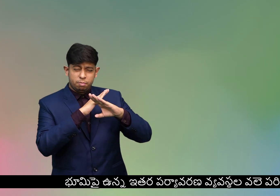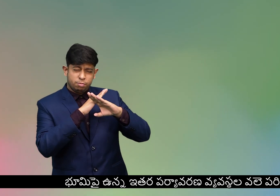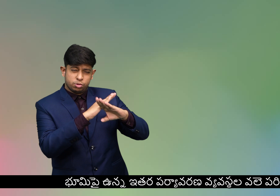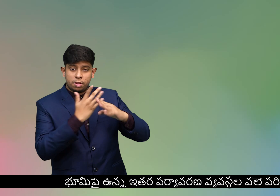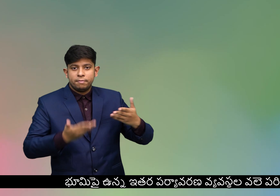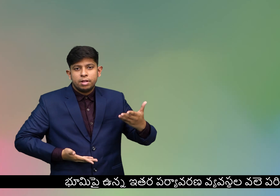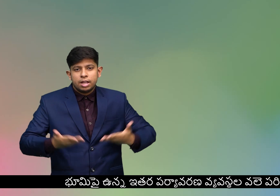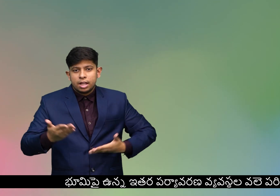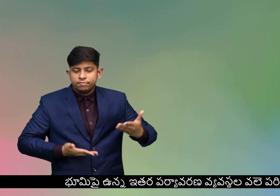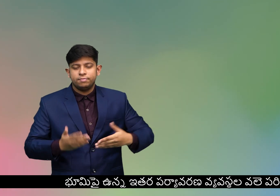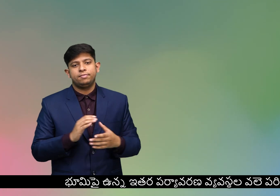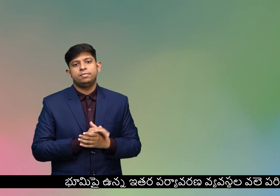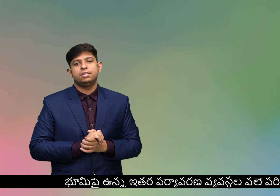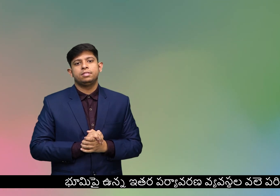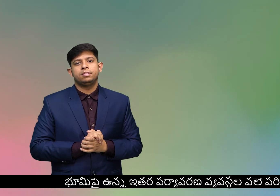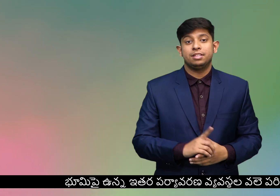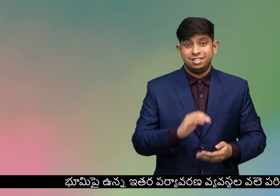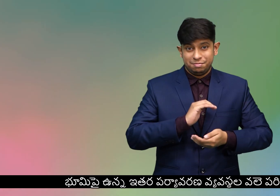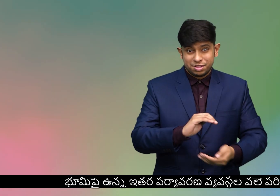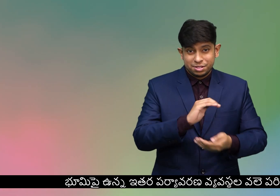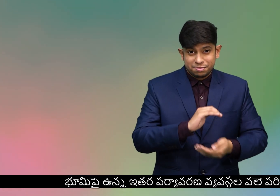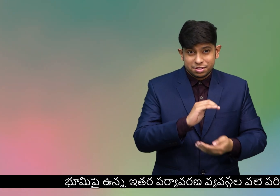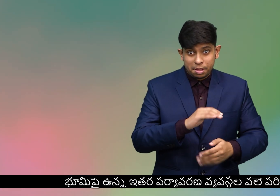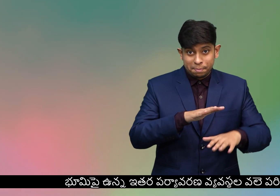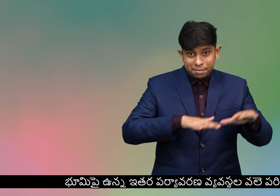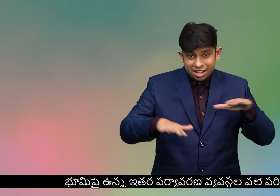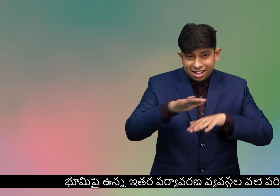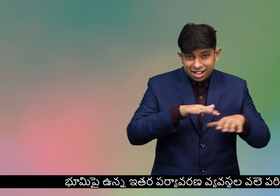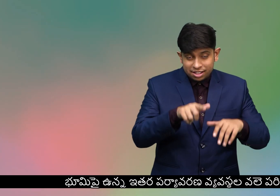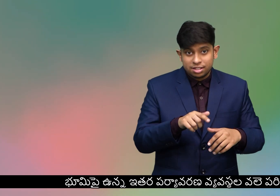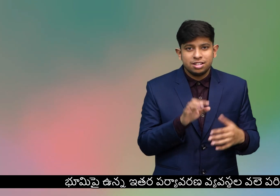భూమిపై ఉన్న ఇతర పర్యావరణ వ్యవస్థల వలె పరిచయం